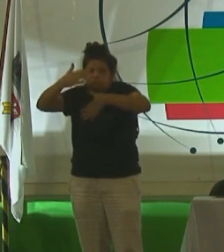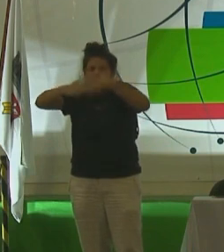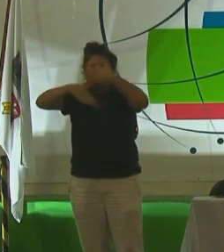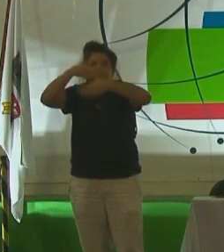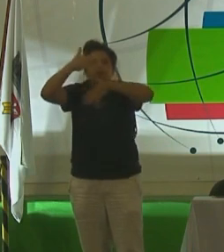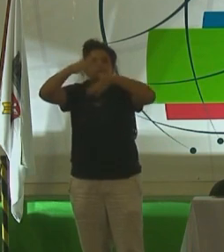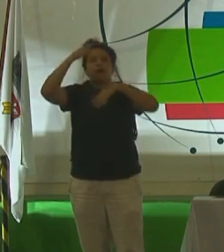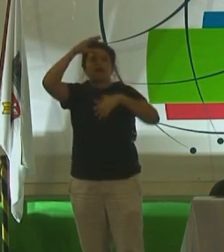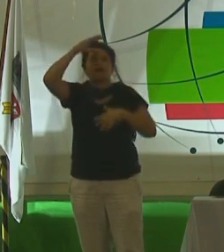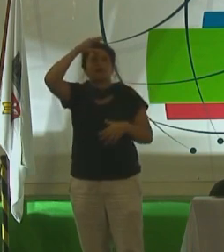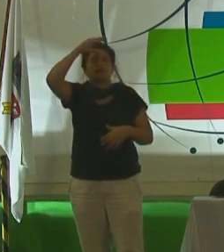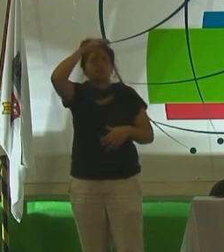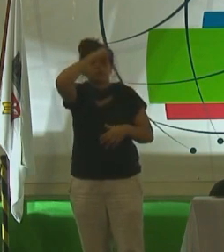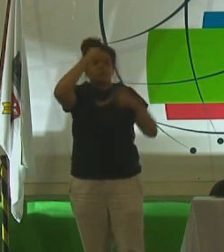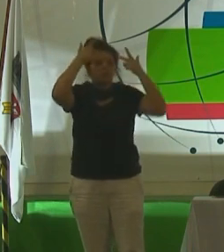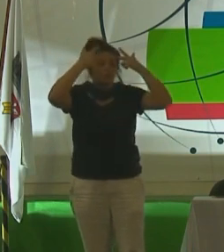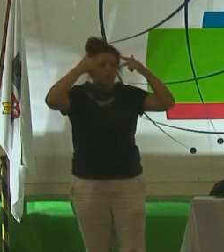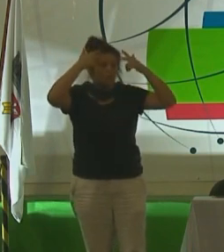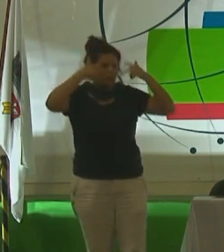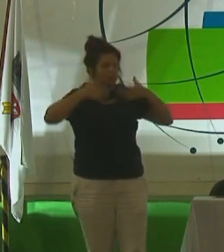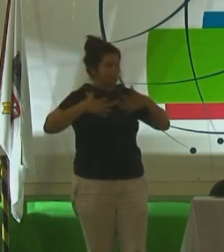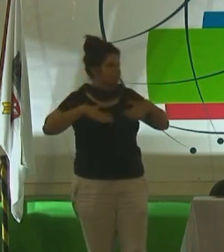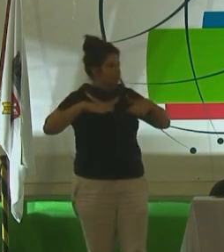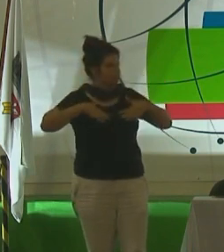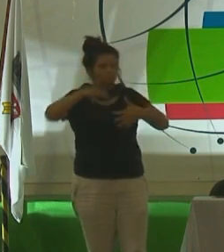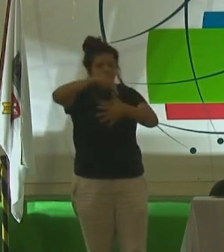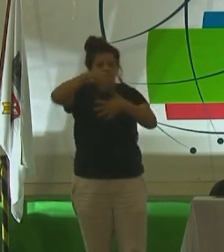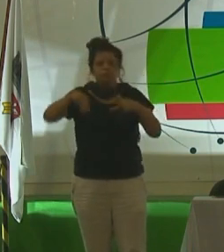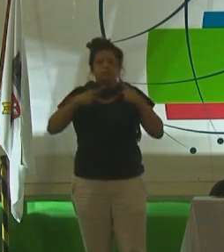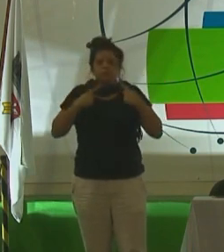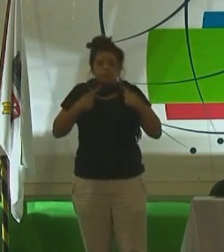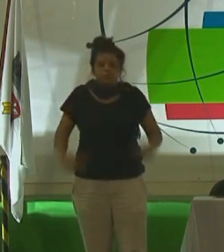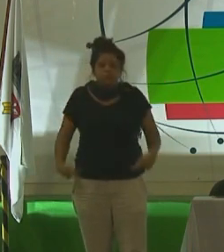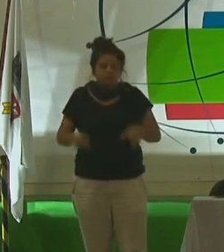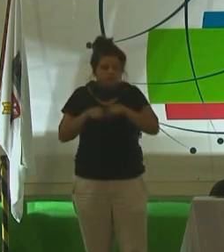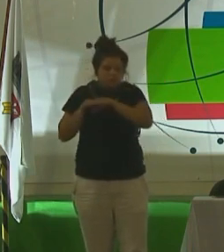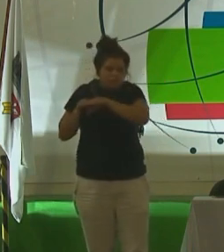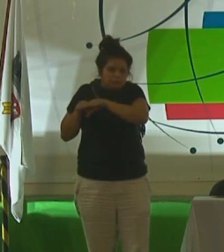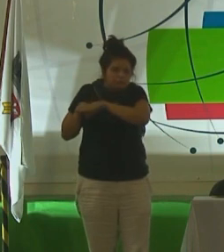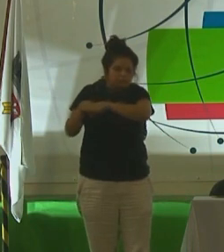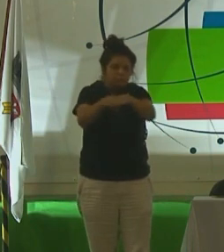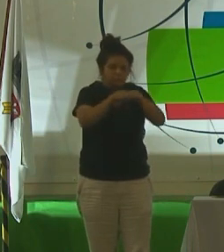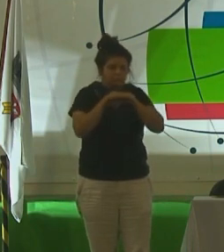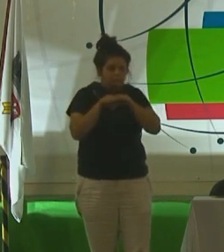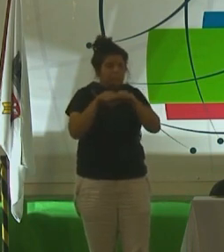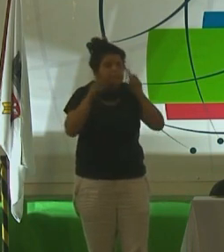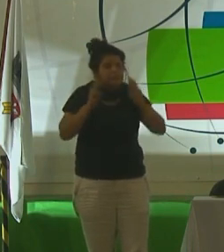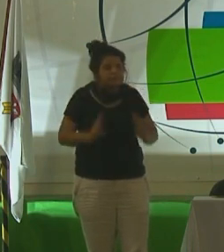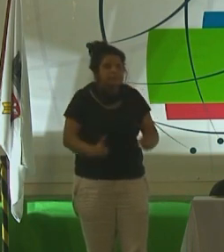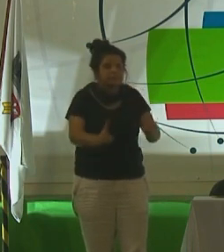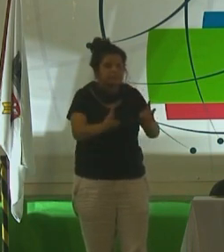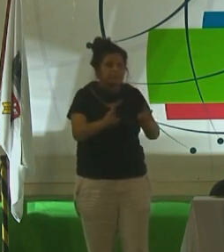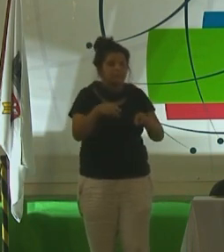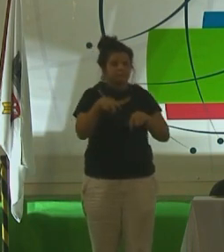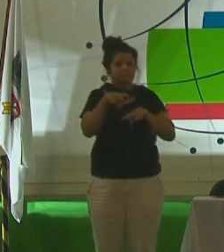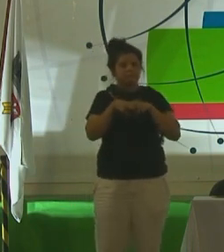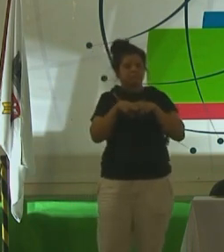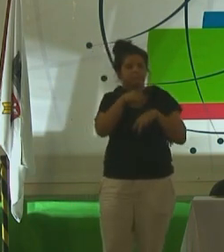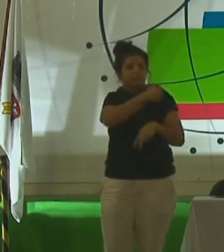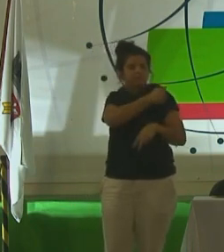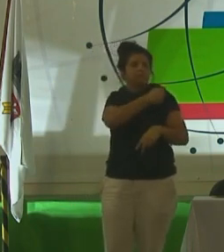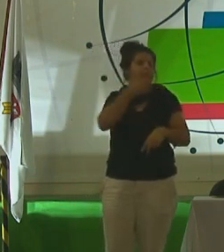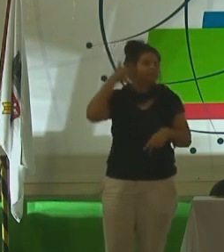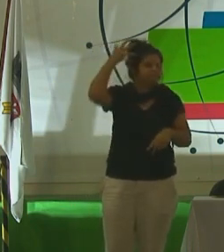de aprendizagem, né, e outro espaço de humanização. Então, quando a gente escuta o relato de um aluno com deficiência,